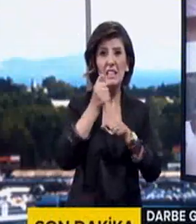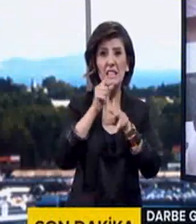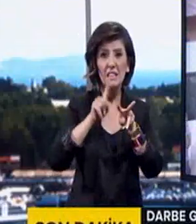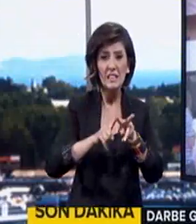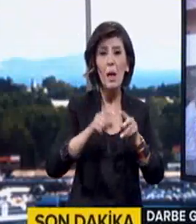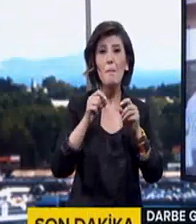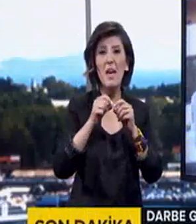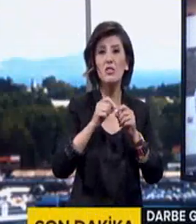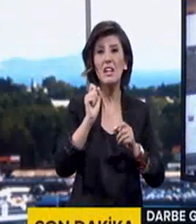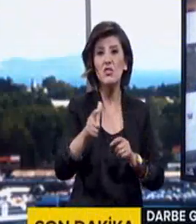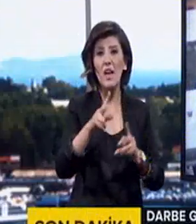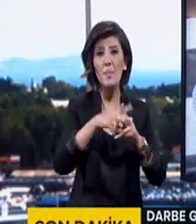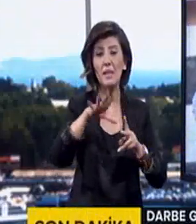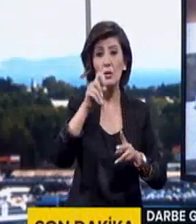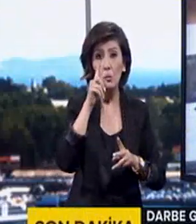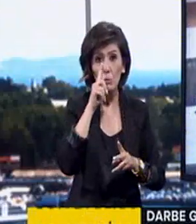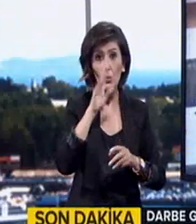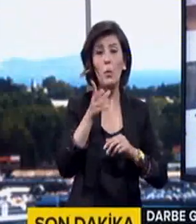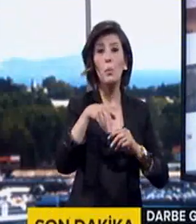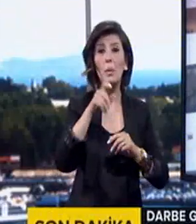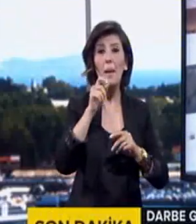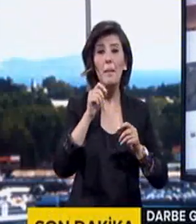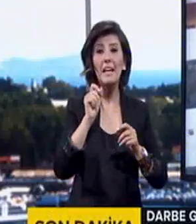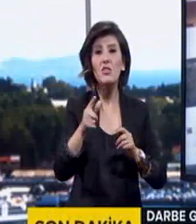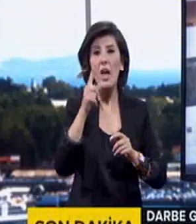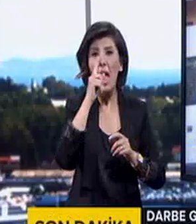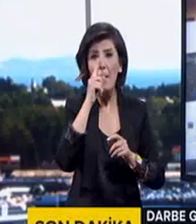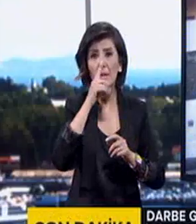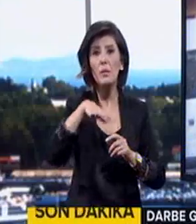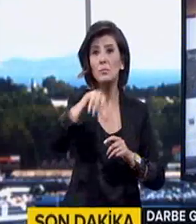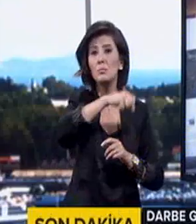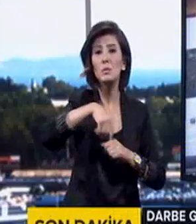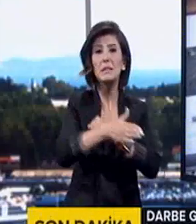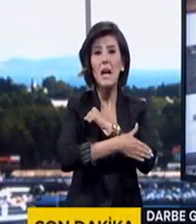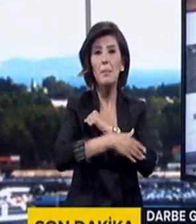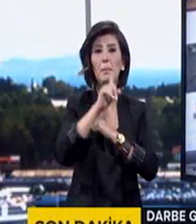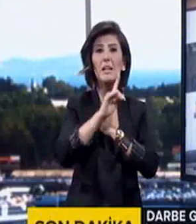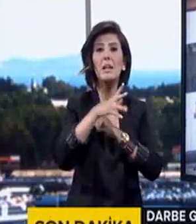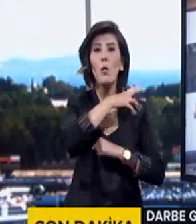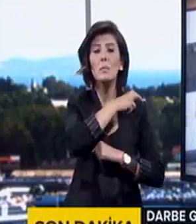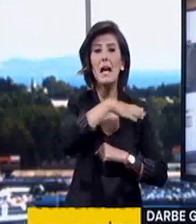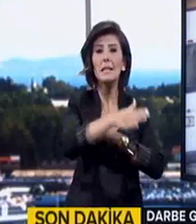Müdürleri, Beyşehir İlçe Emniyet Müdür Yardımcısı ve bir komiser yardımcısı gözaltına alınmıştı.